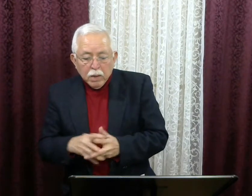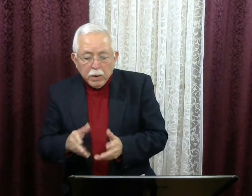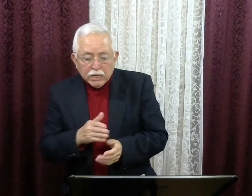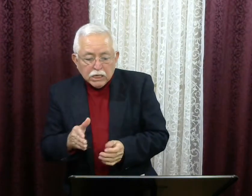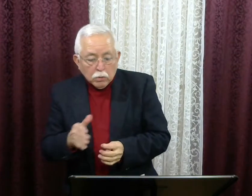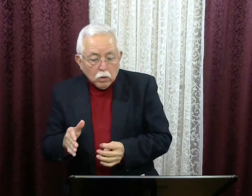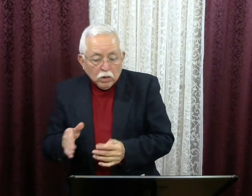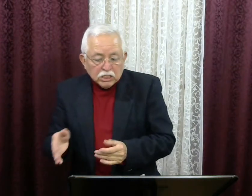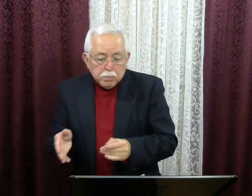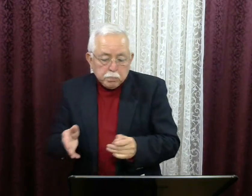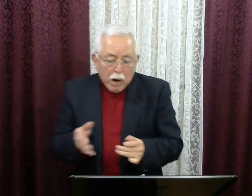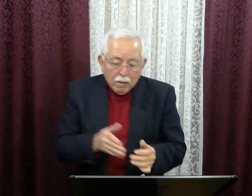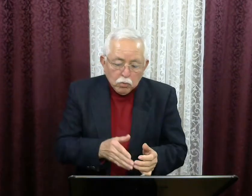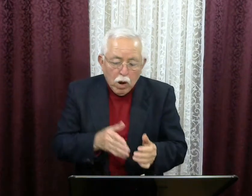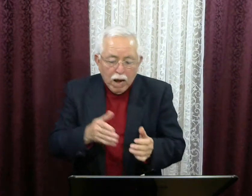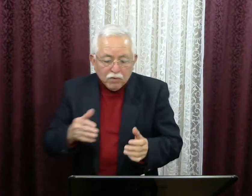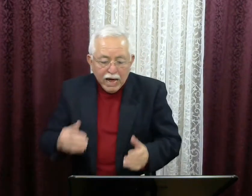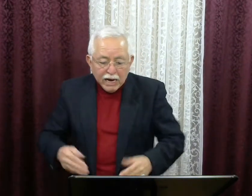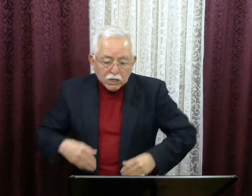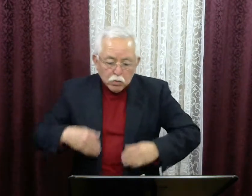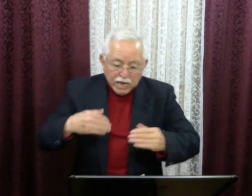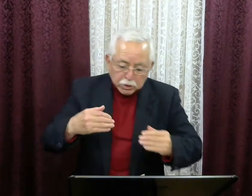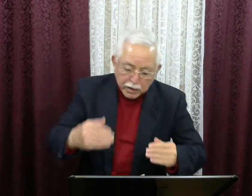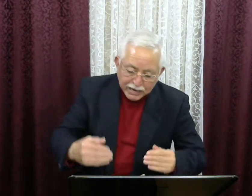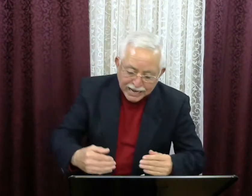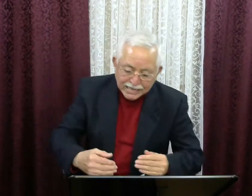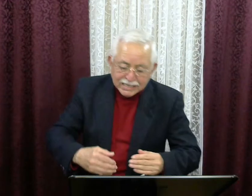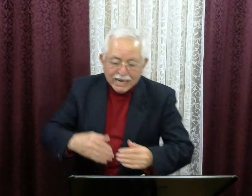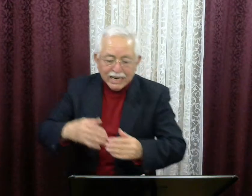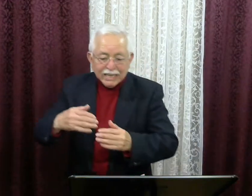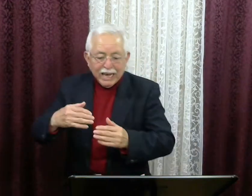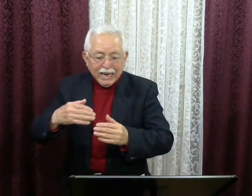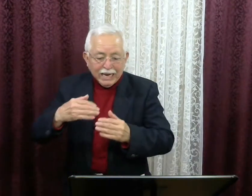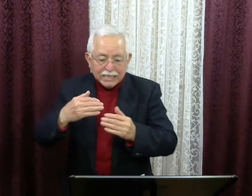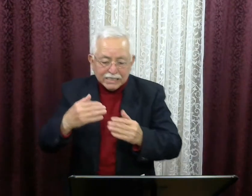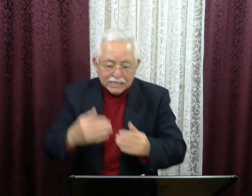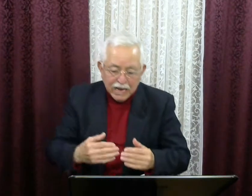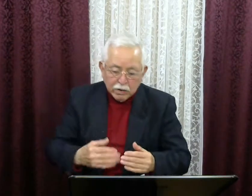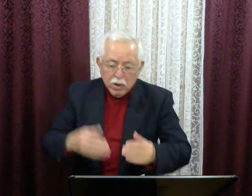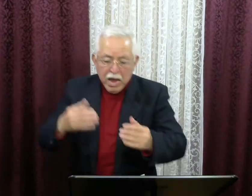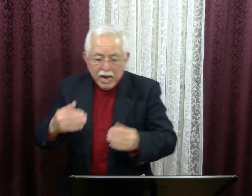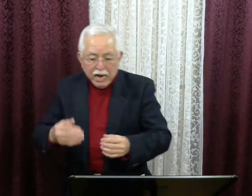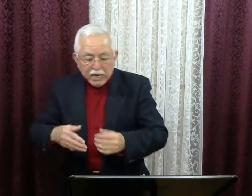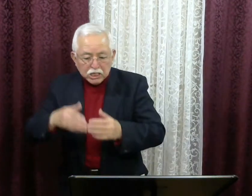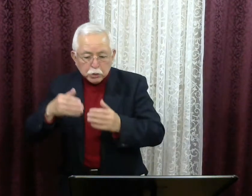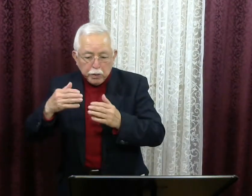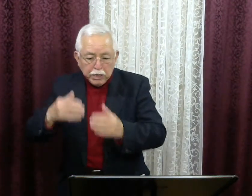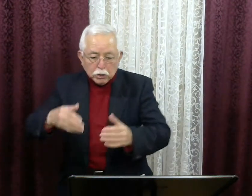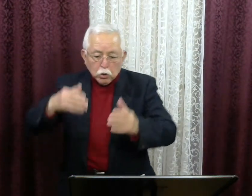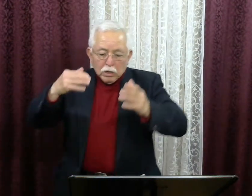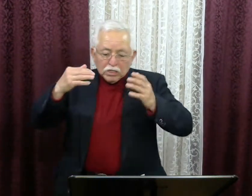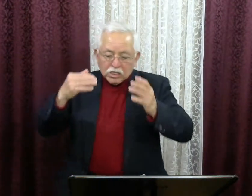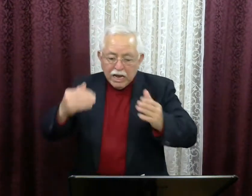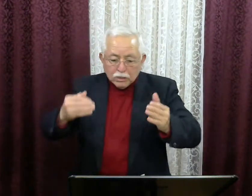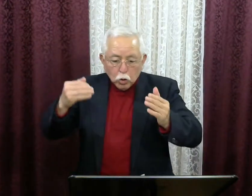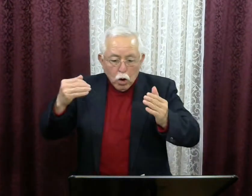Parece como si Pablo hablara de una experiencia en el cristiano en la que el Espíritu Santo